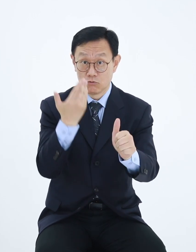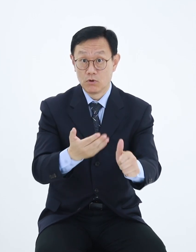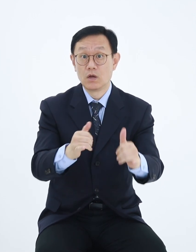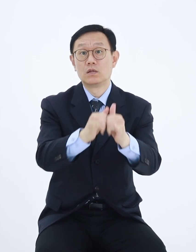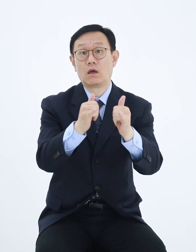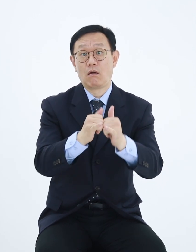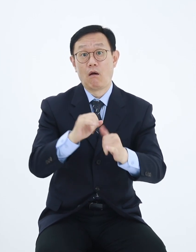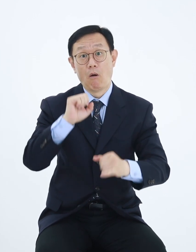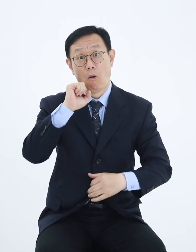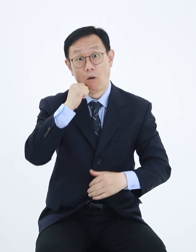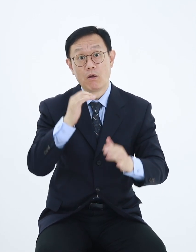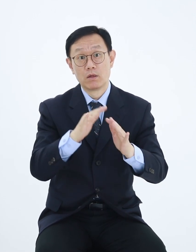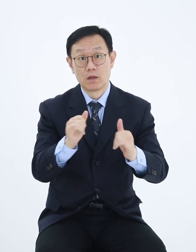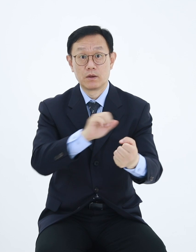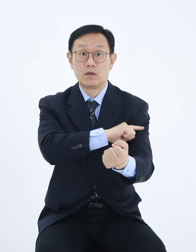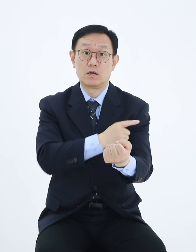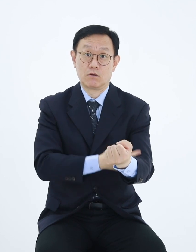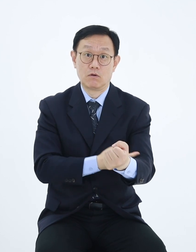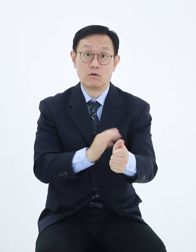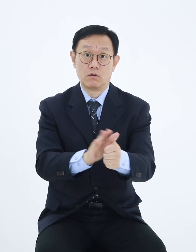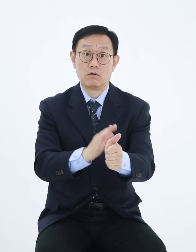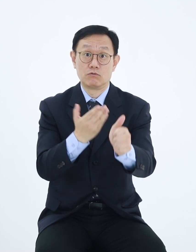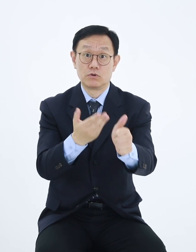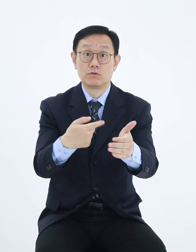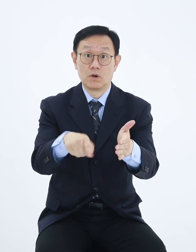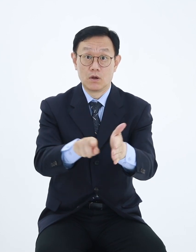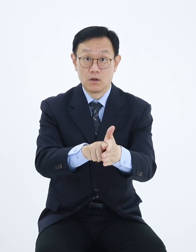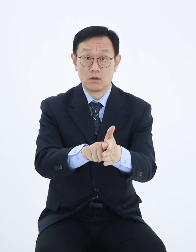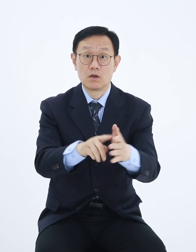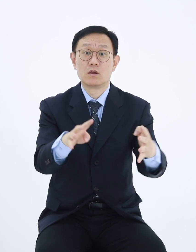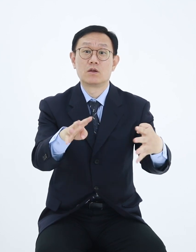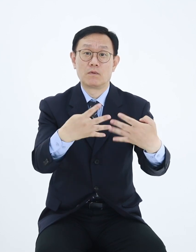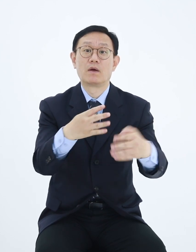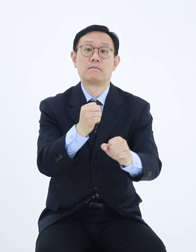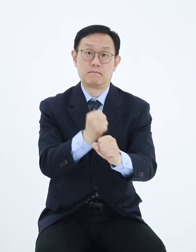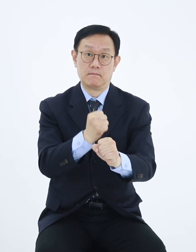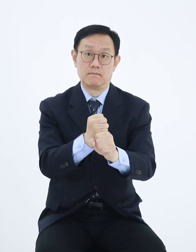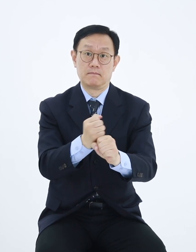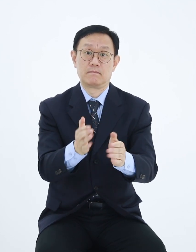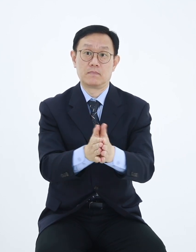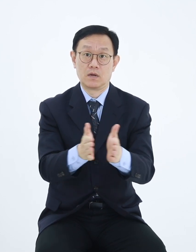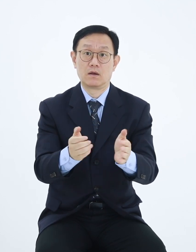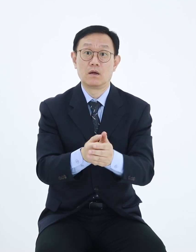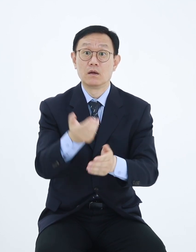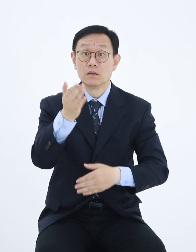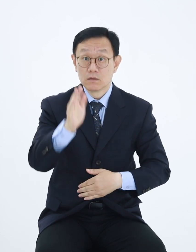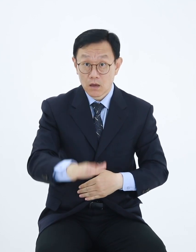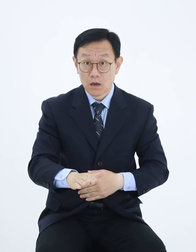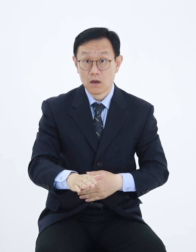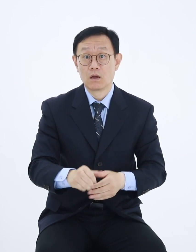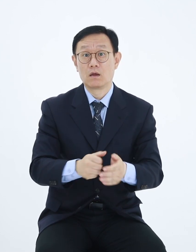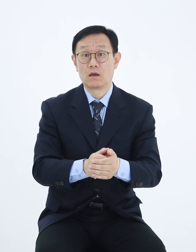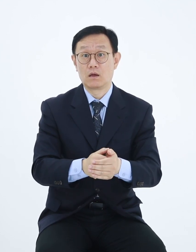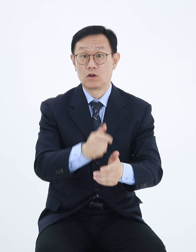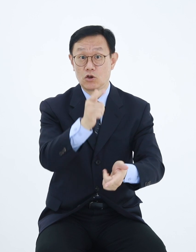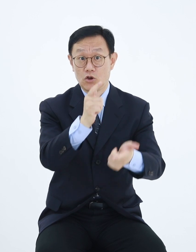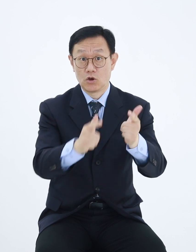사회적 취약계층의 인권을 수호하기 위해 다양한 협약들을 마련했습니다. 그런데 이